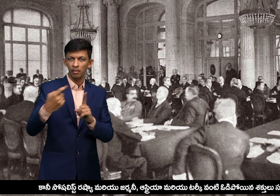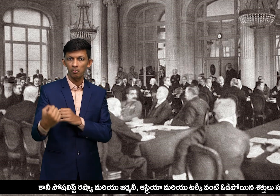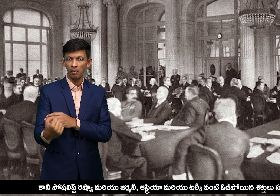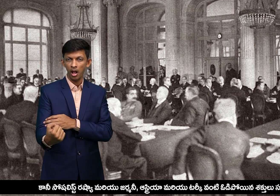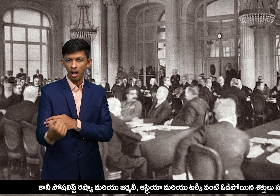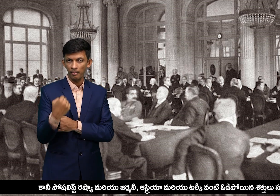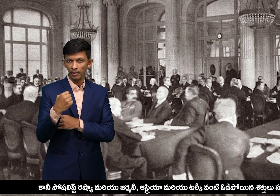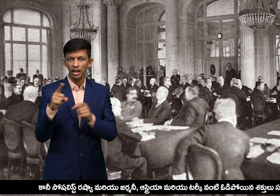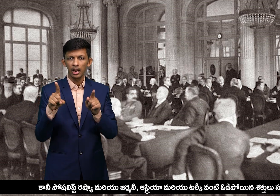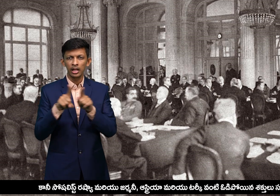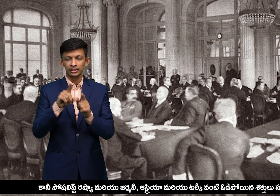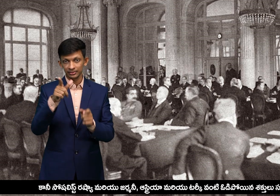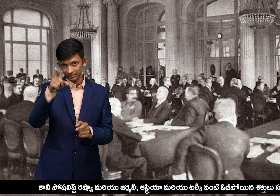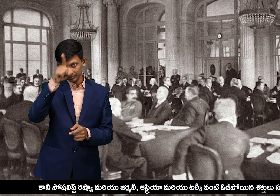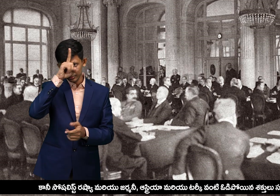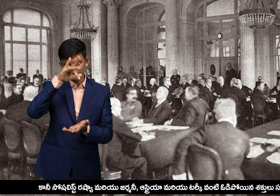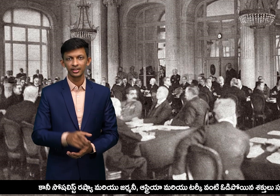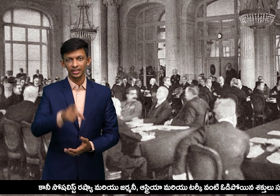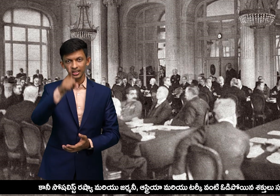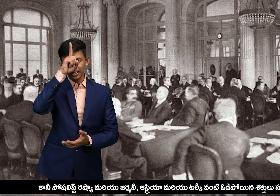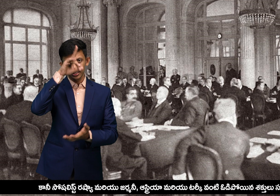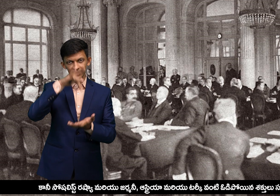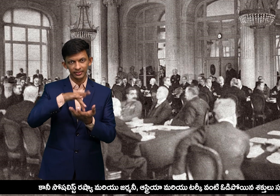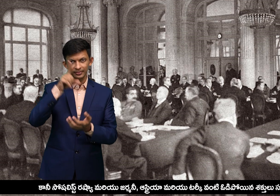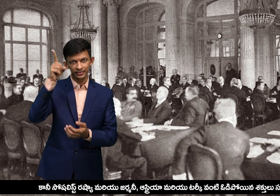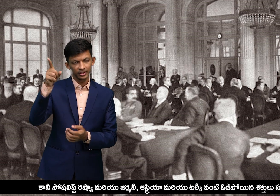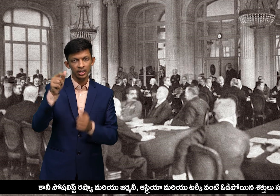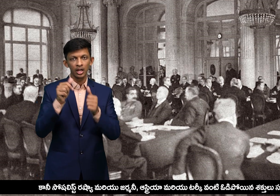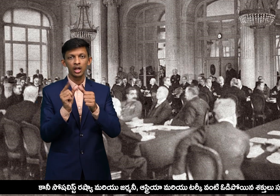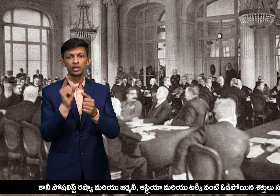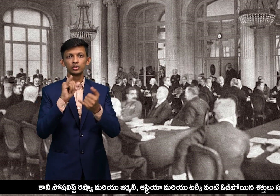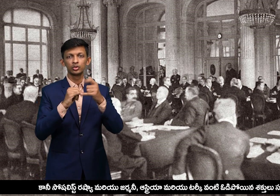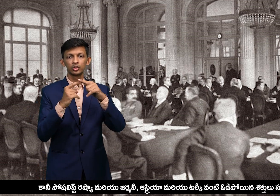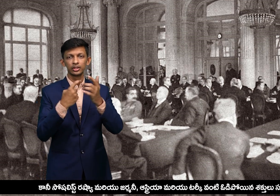శక్తులు సమావేశానికి ఆహ్వానించబడలేదు.